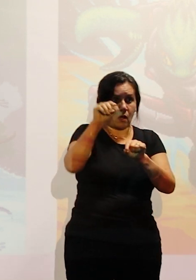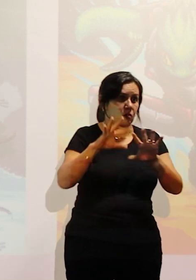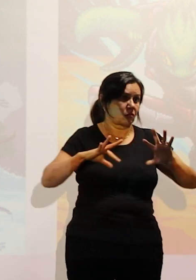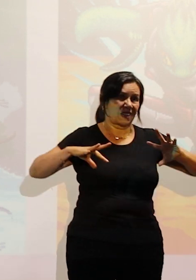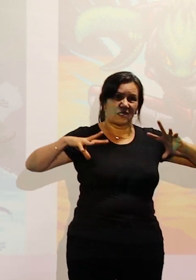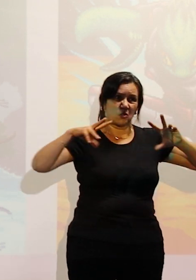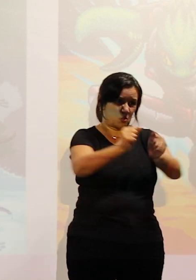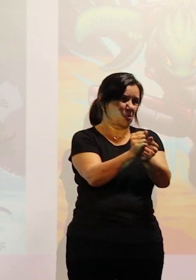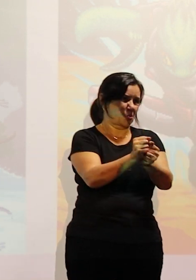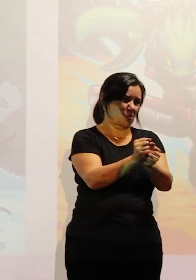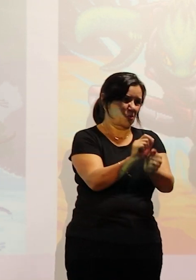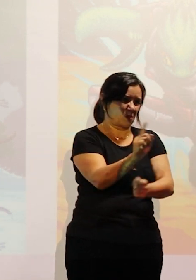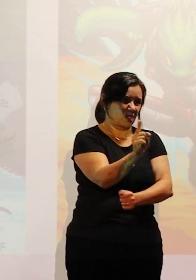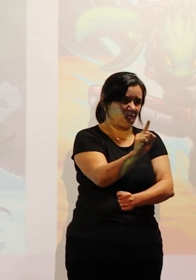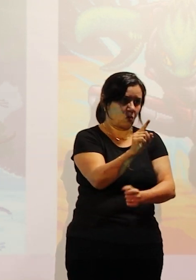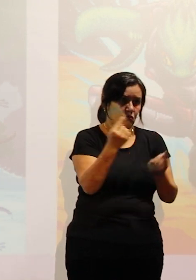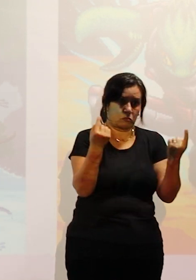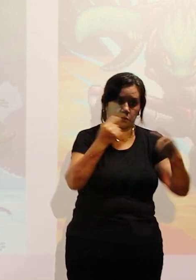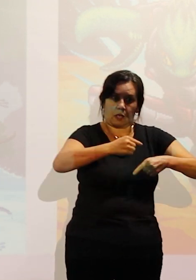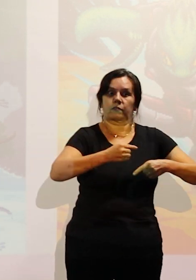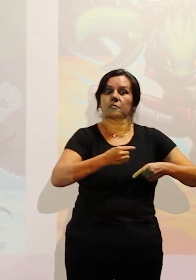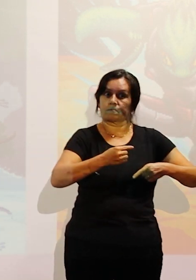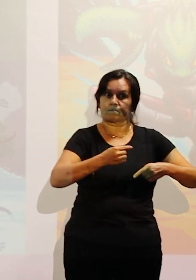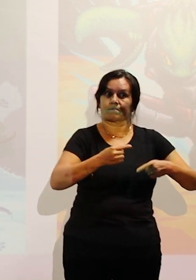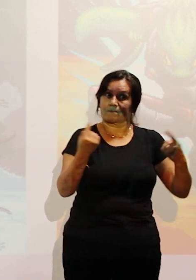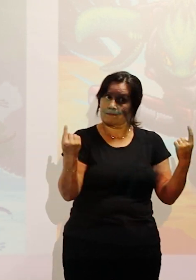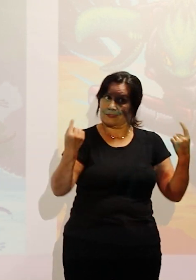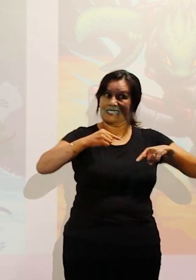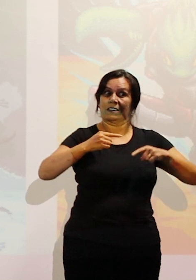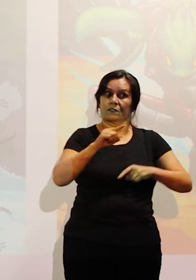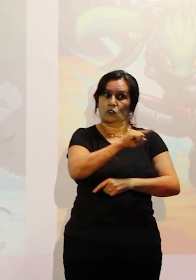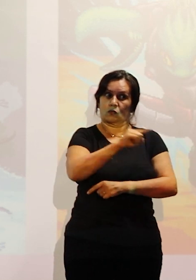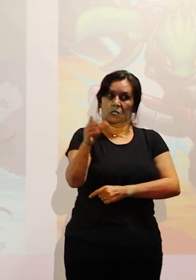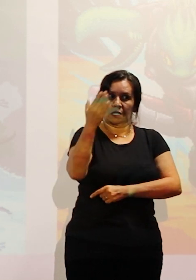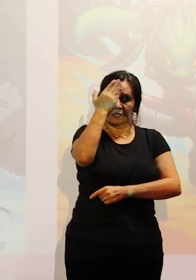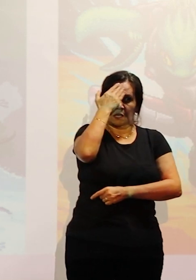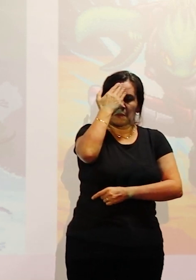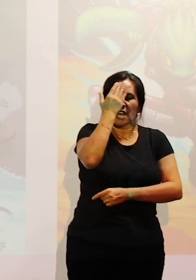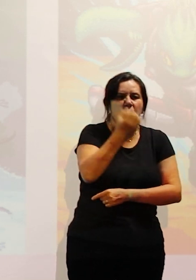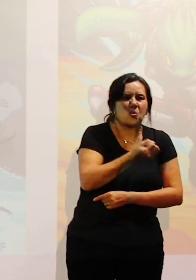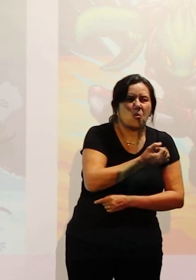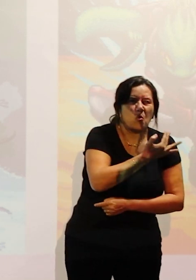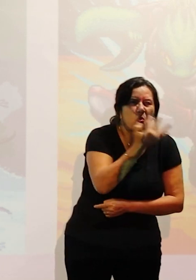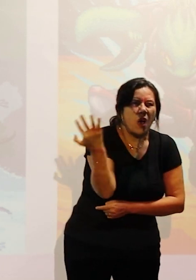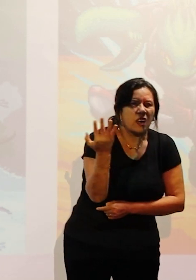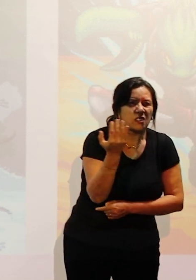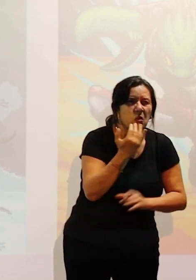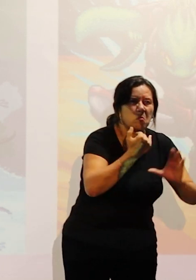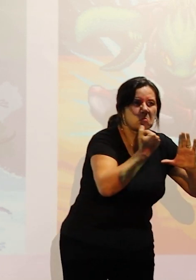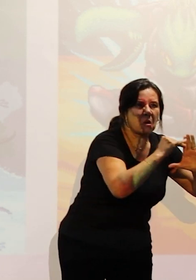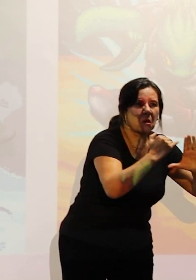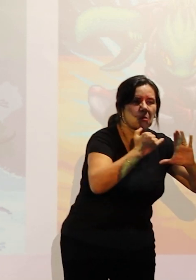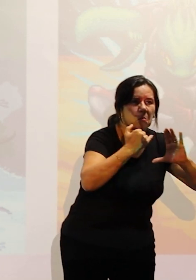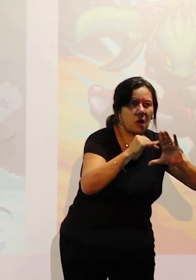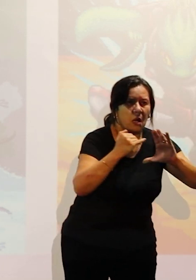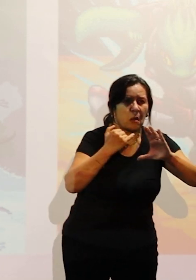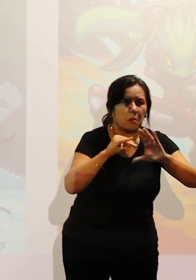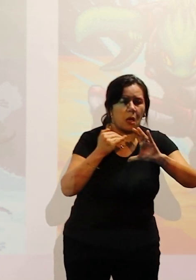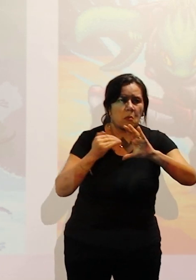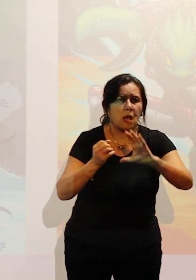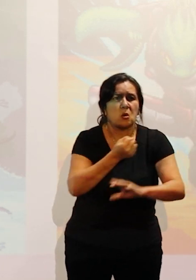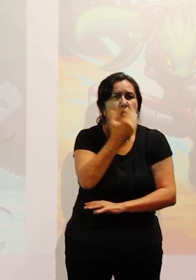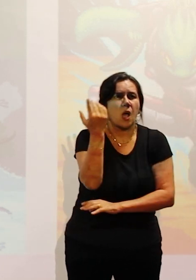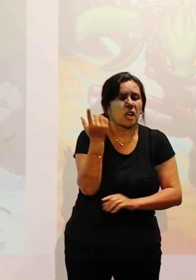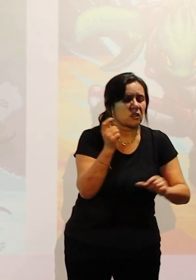tudo. Então, são os pequenos desafios que a gente tem. É saber quando a gente vai colocar todas as informações, quando a gente vai poder colocar